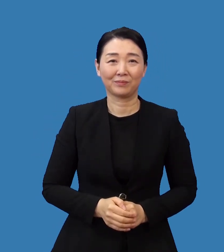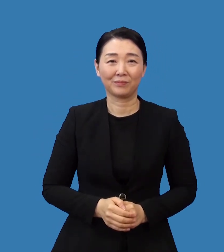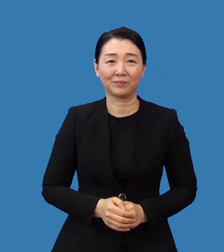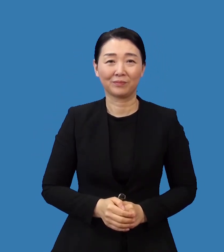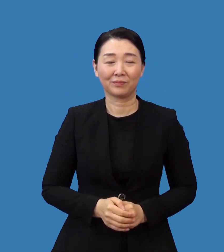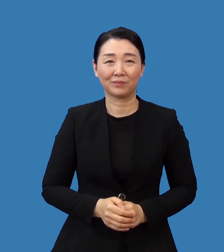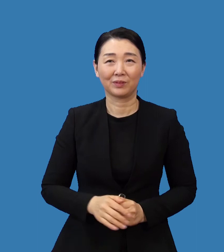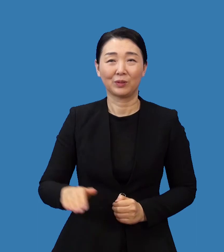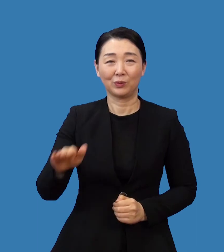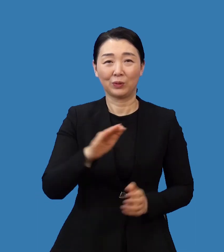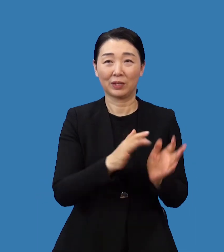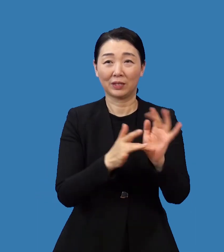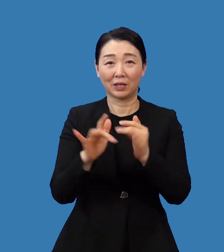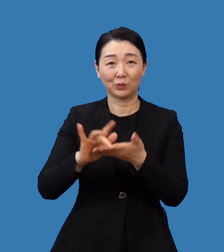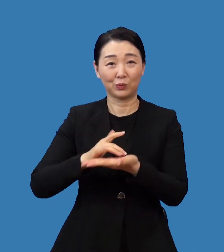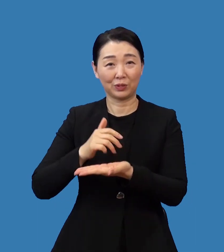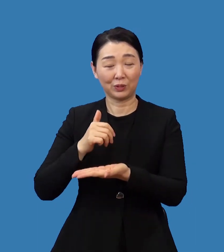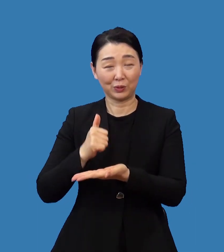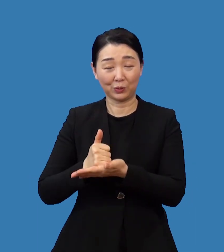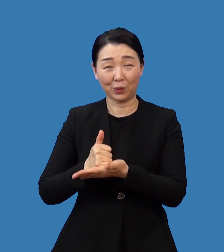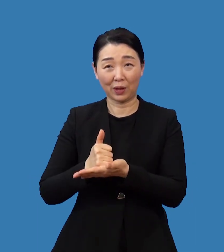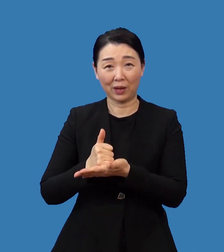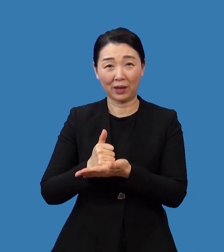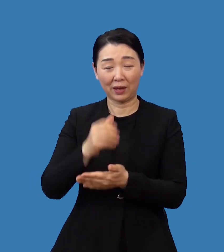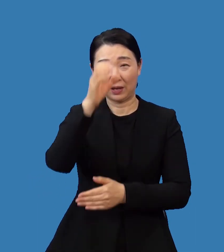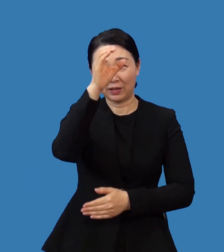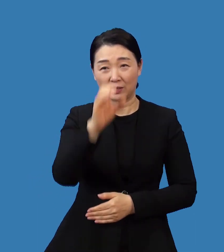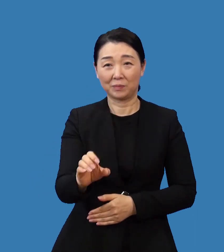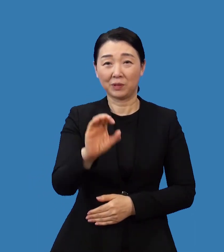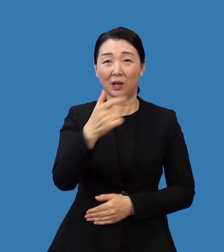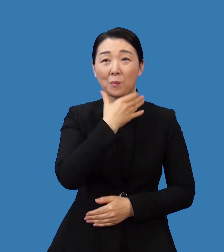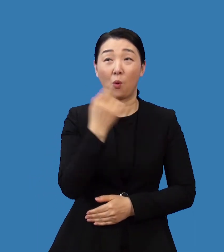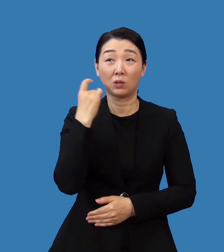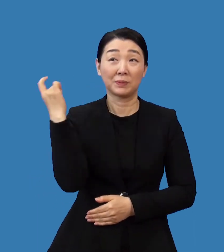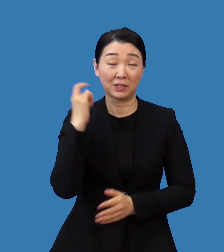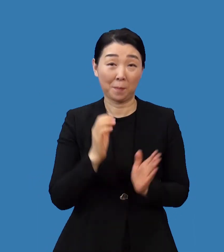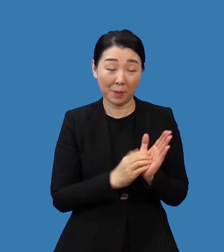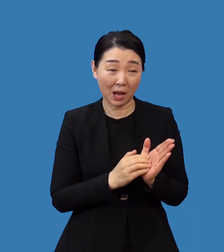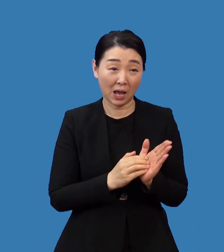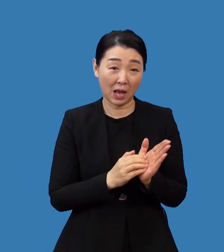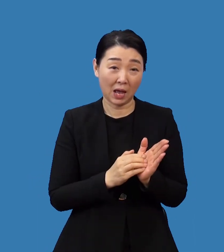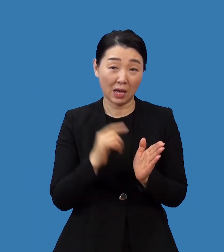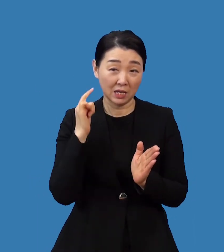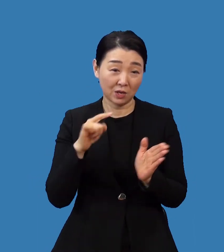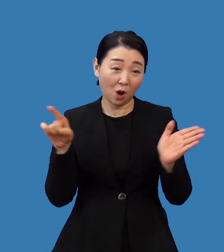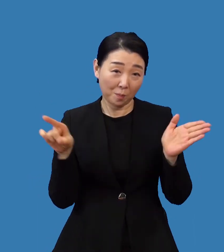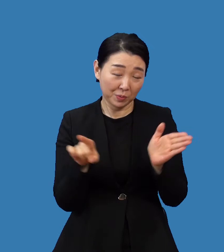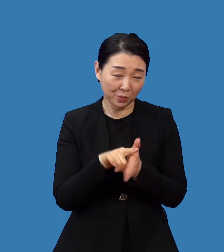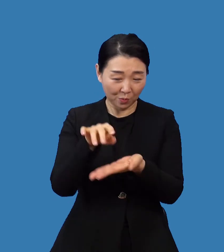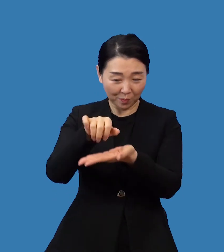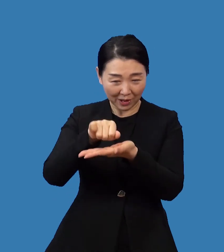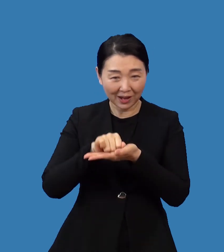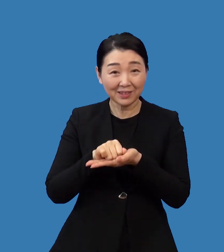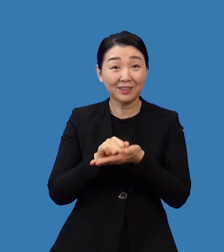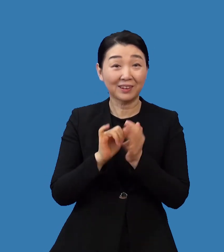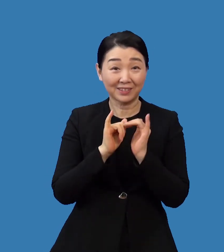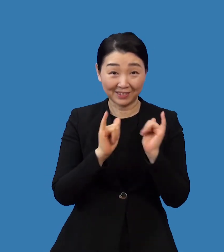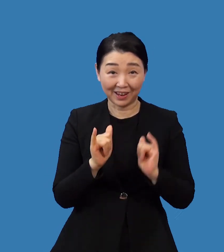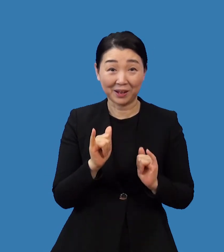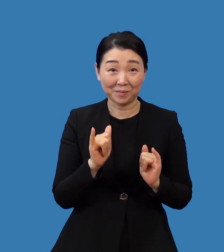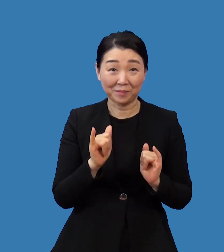전해진 예수 그리스도의 십자가의 복음, 이 복음을 믿고 받아들이신